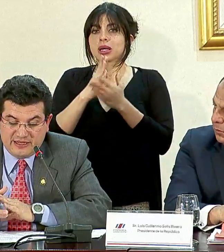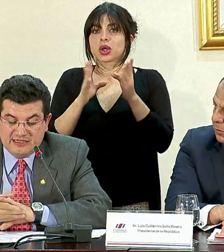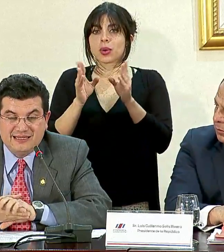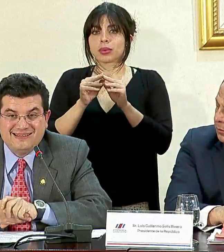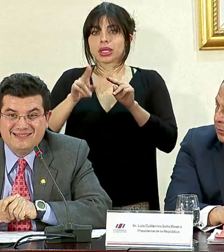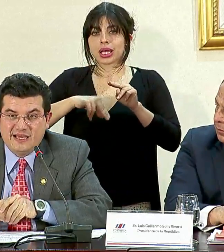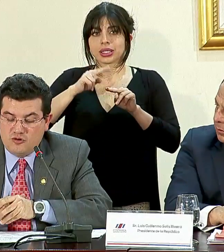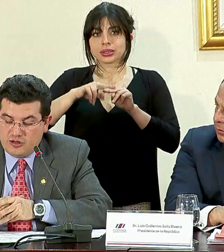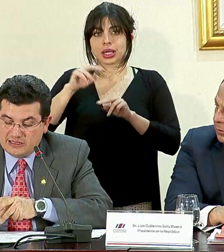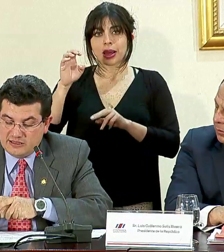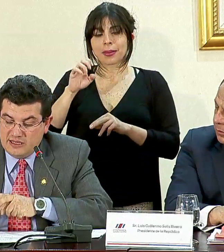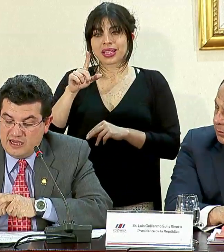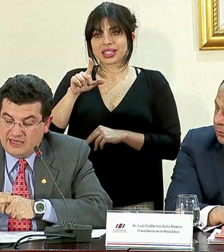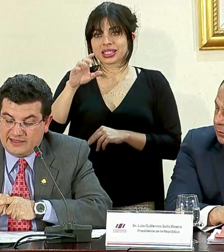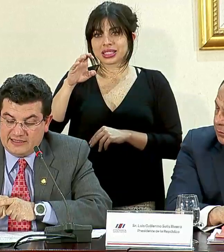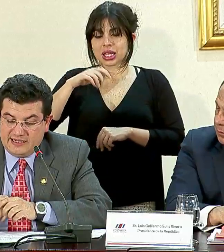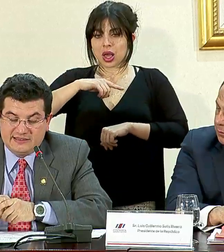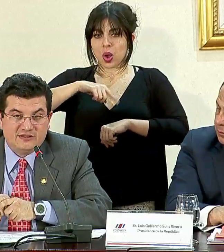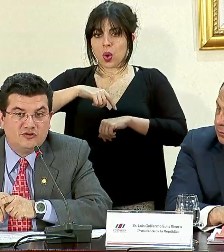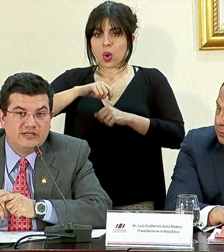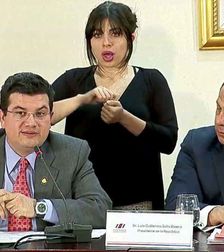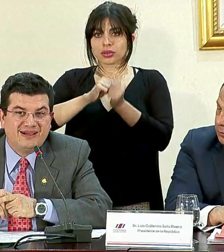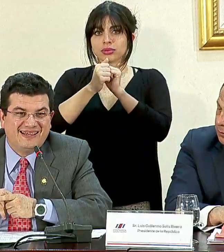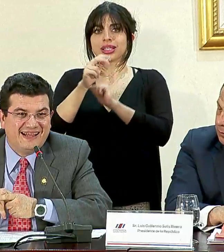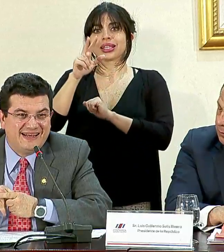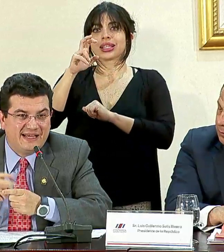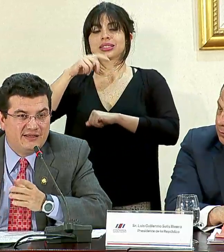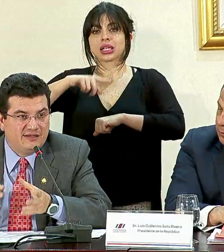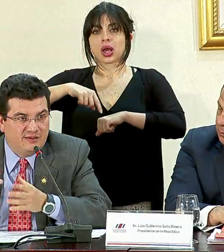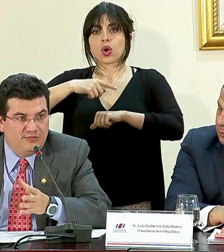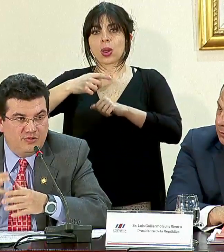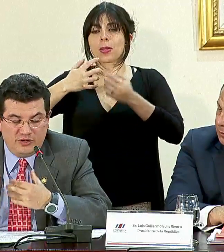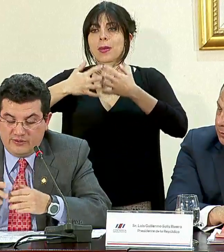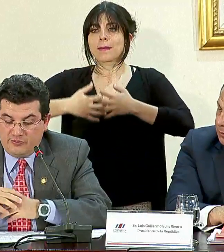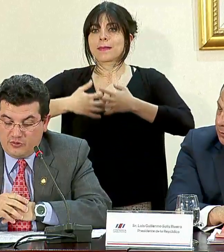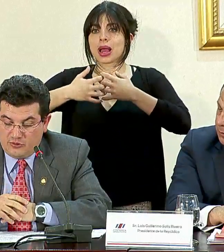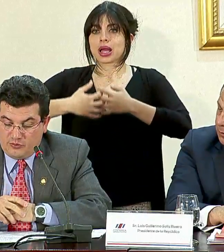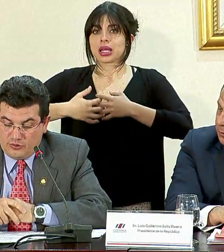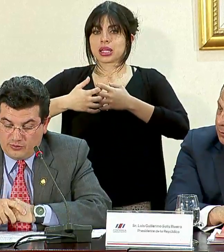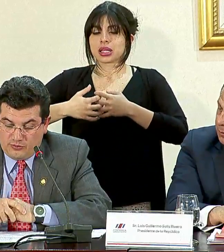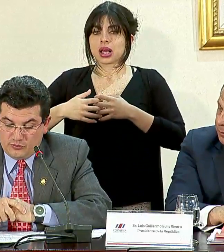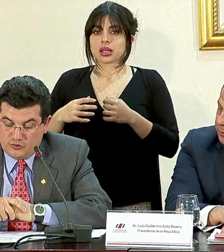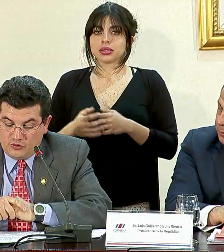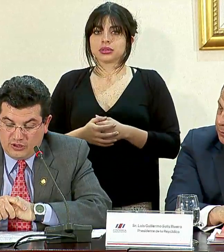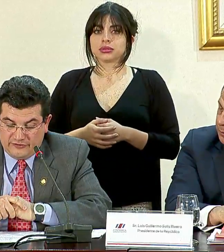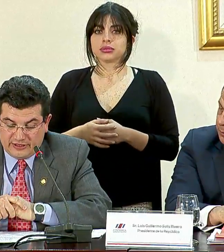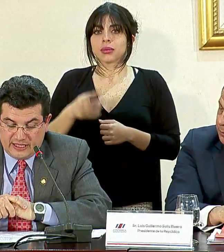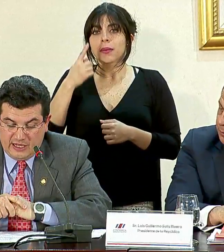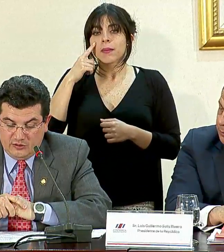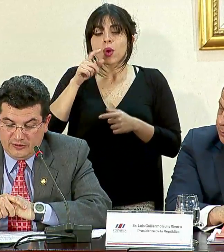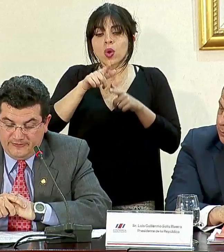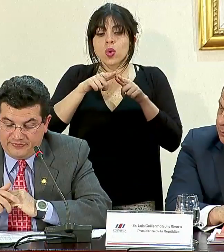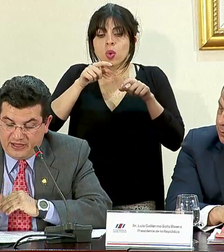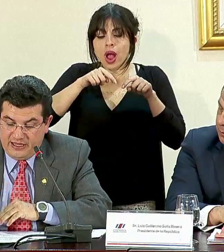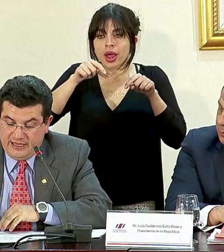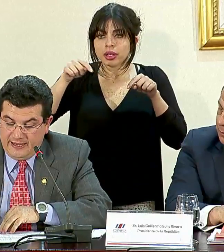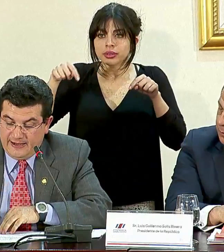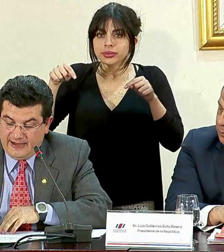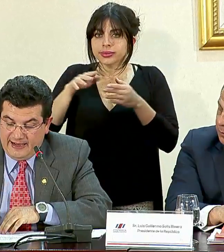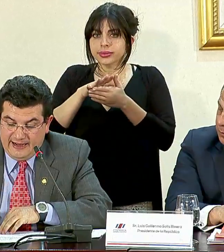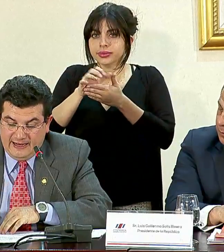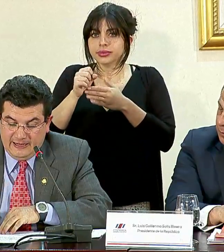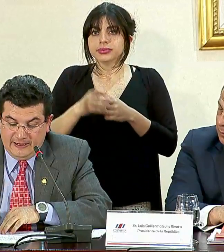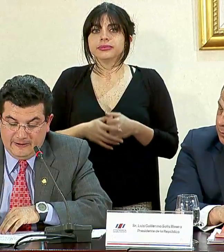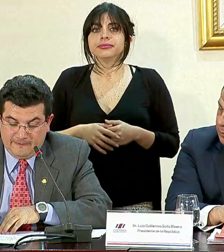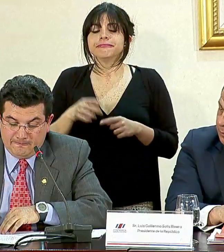Nacional de Emergencias de 100 horas a 300 horas de maquinaria por punto afectado.